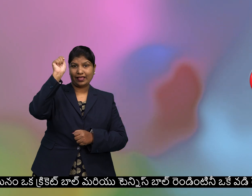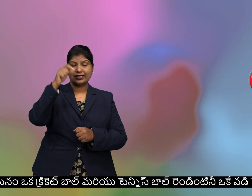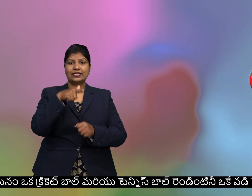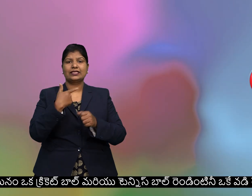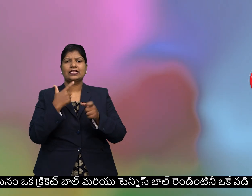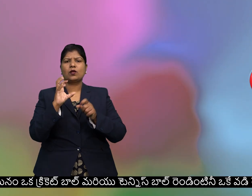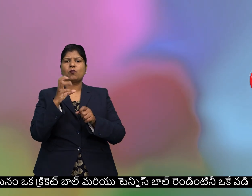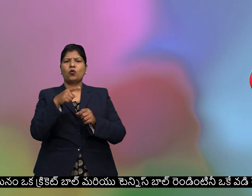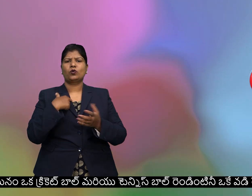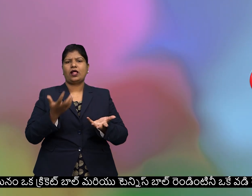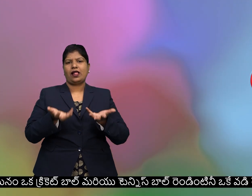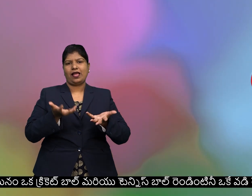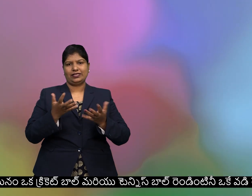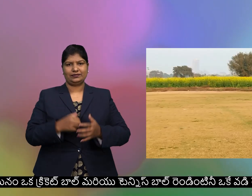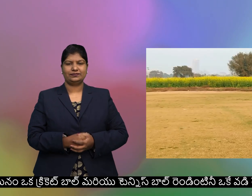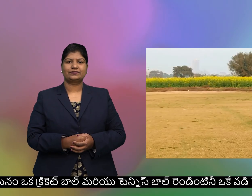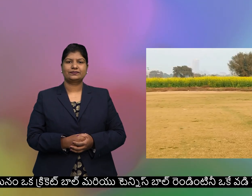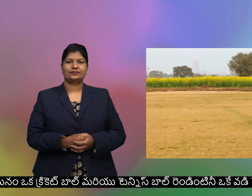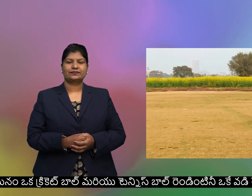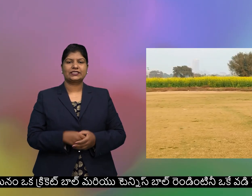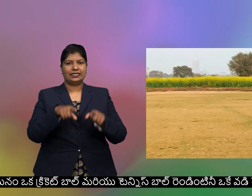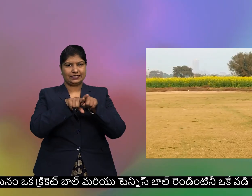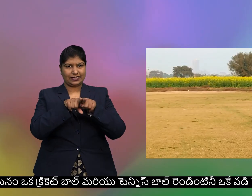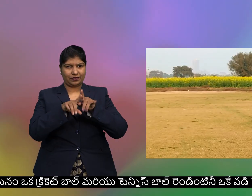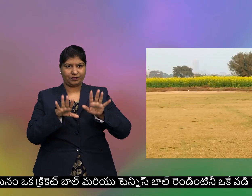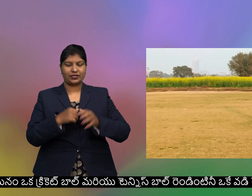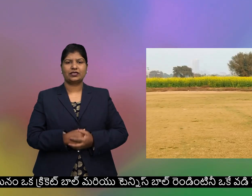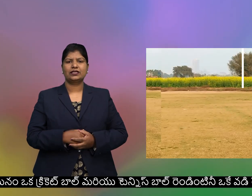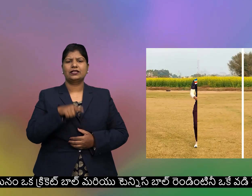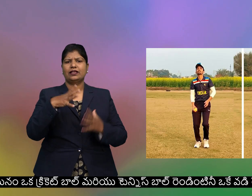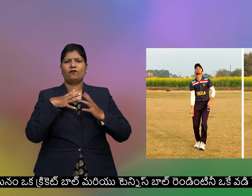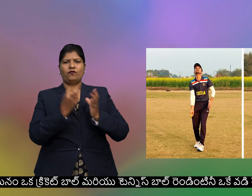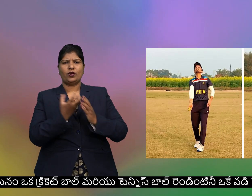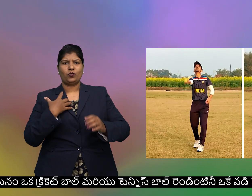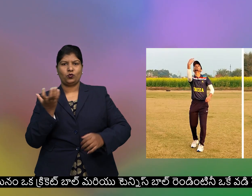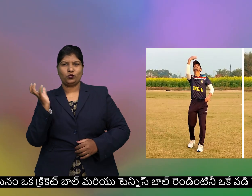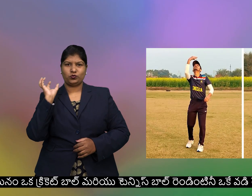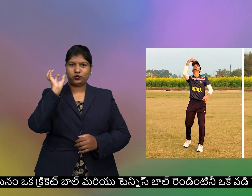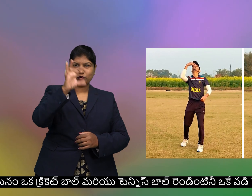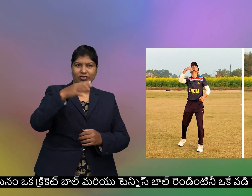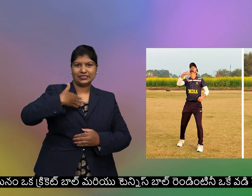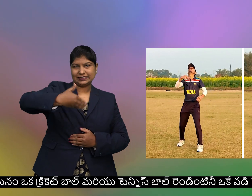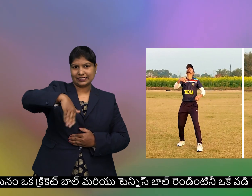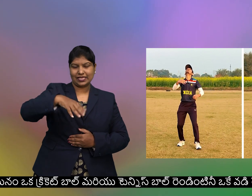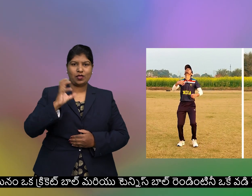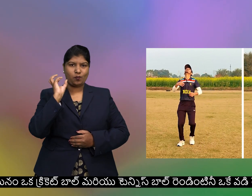మనం ఒక క్రికెట్ బాల్ మరియు టెన్నిస్ బాల్ రెండింటినీ ఒకే వడి లేదా వేగంతో విసిరాము.